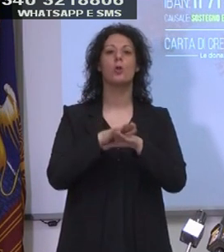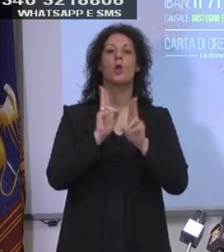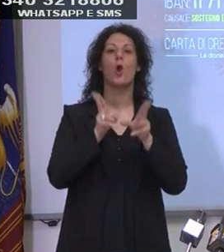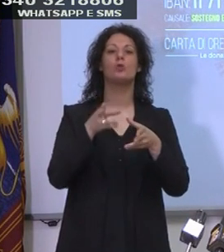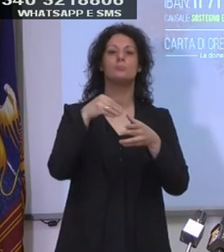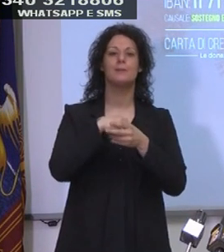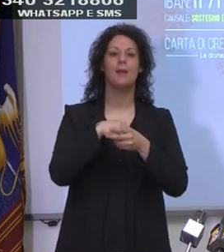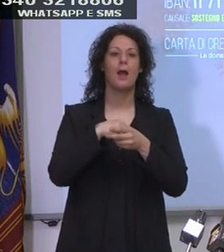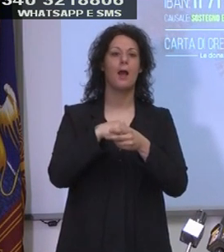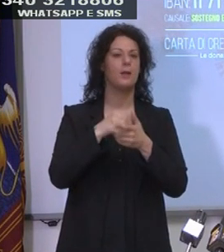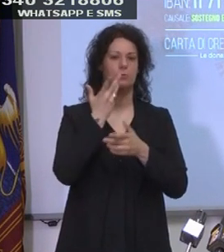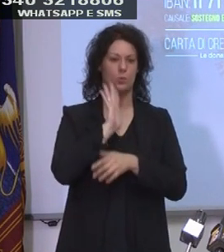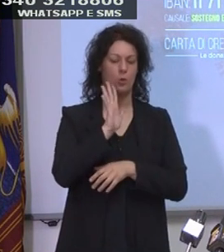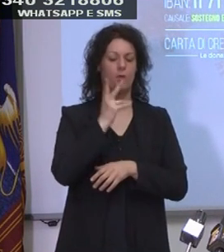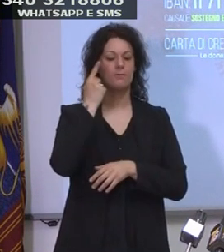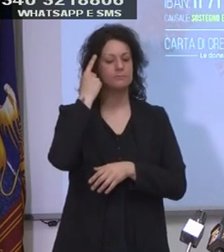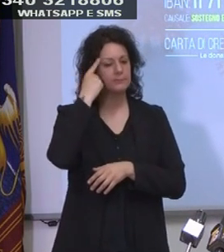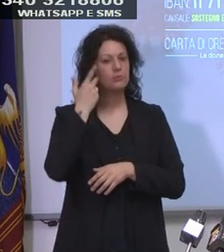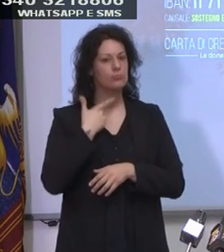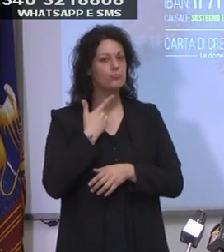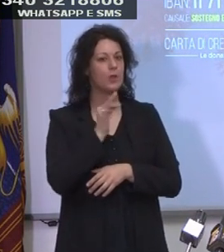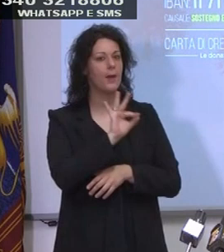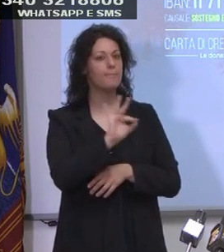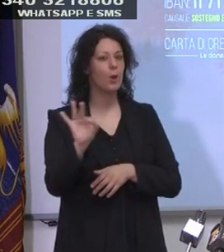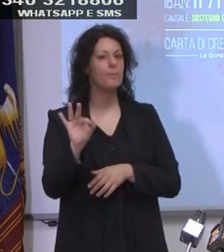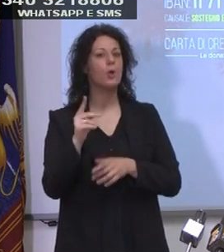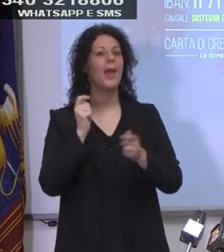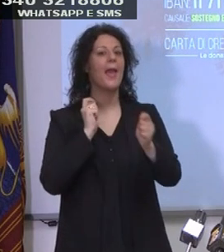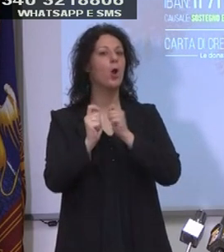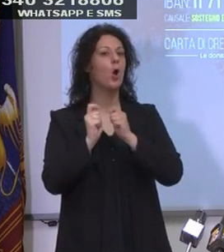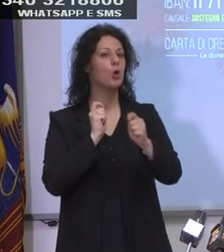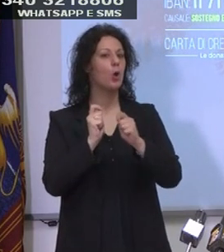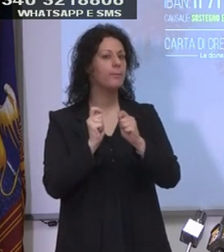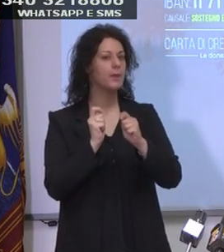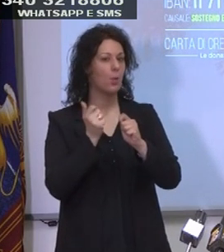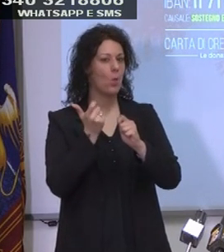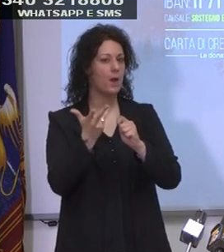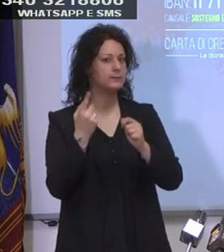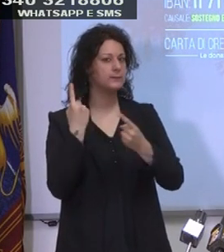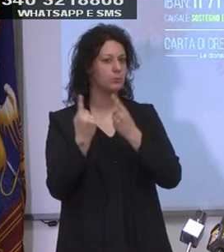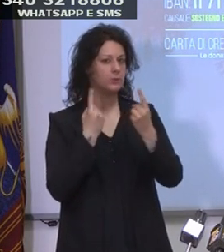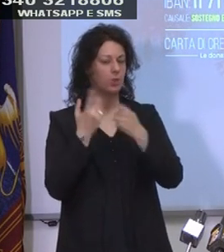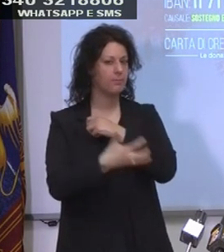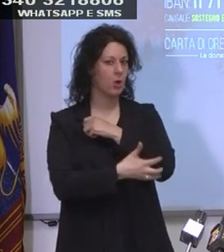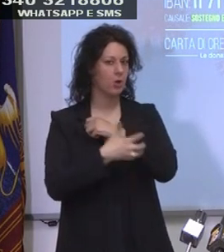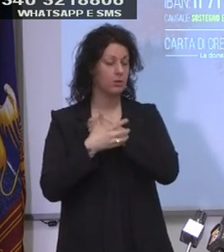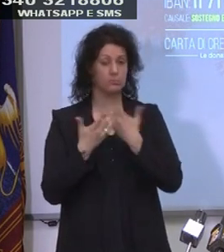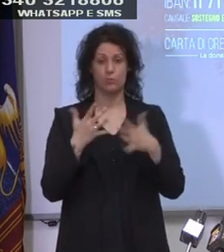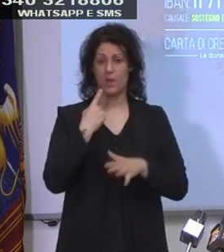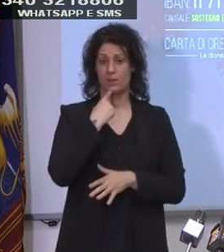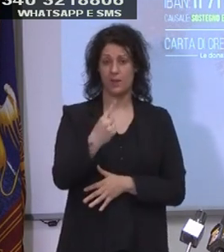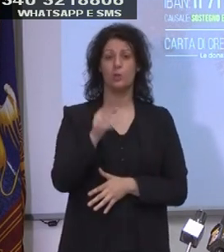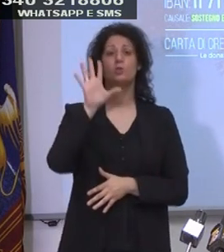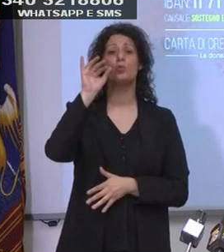morti dell'economia? Pare che sarà una strage. Ma 50.000 posti di lavoro, l'abbiamo detto anche ieri, dei quali 35.000